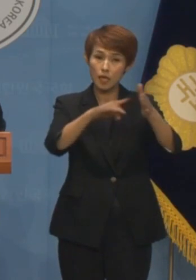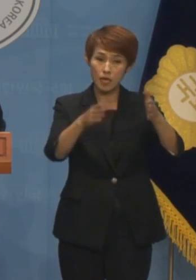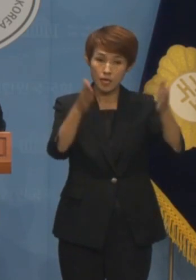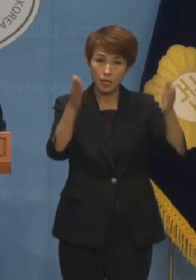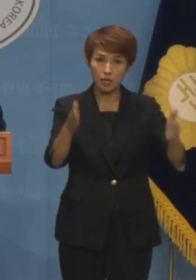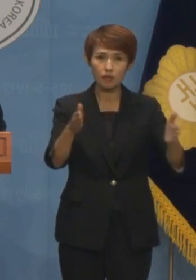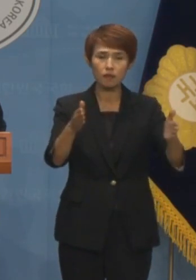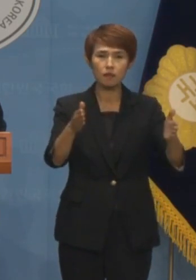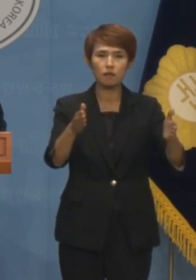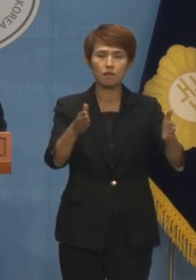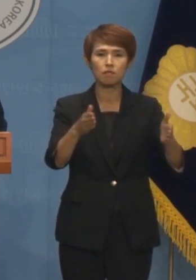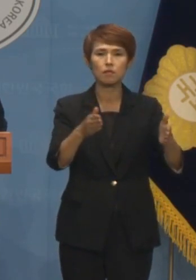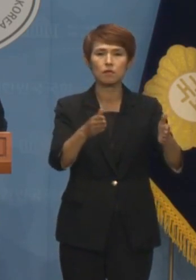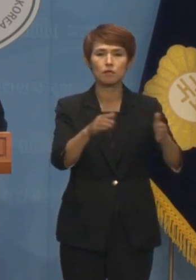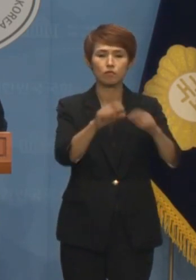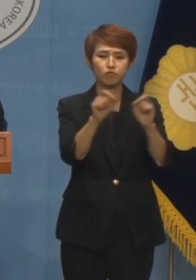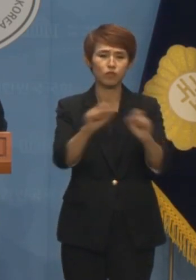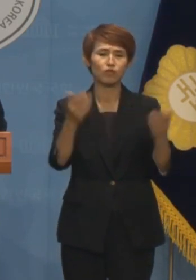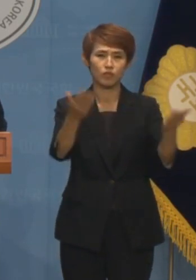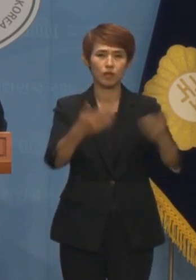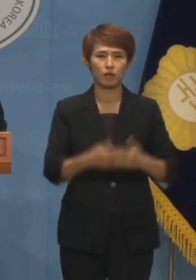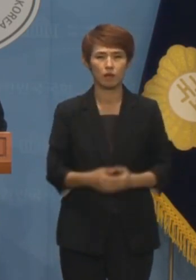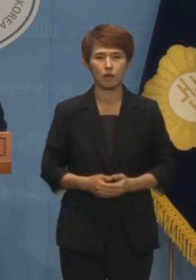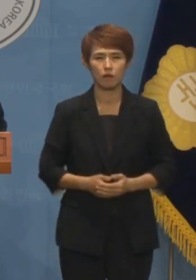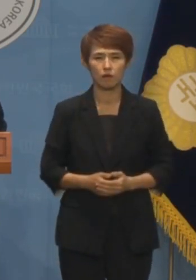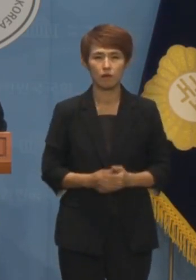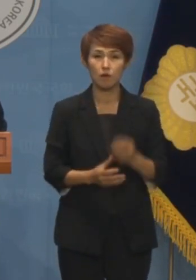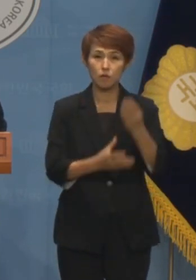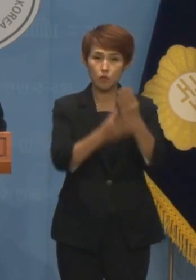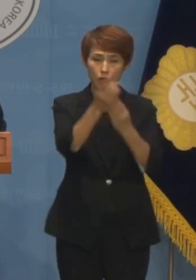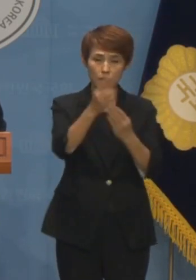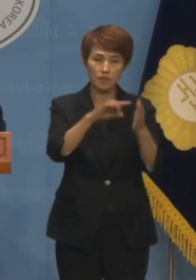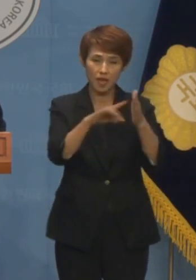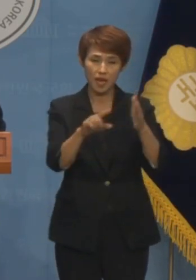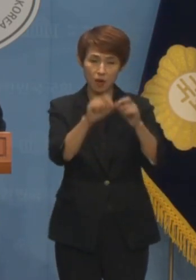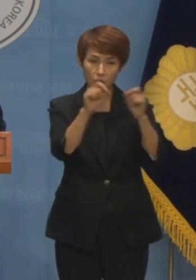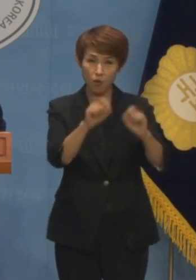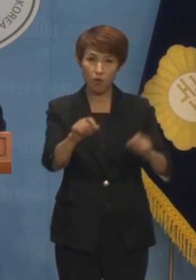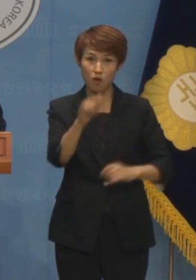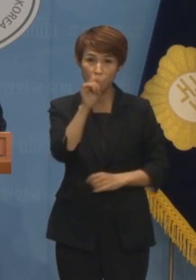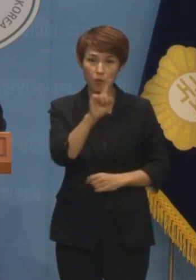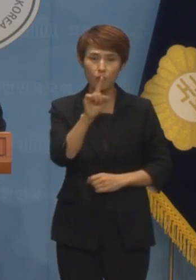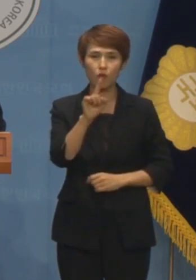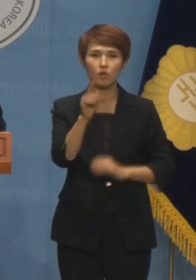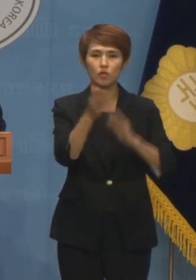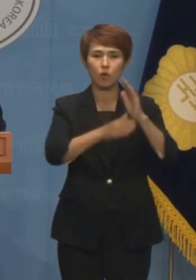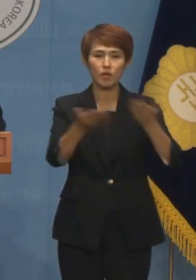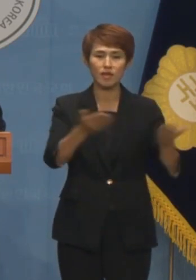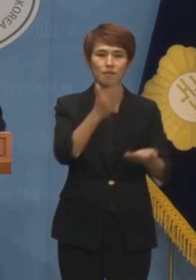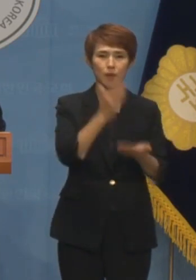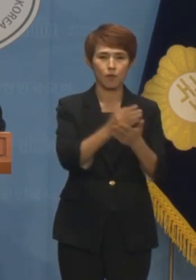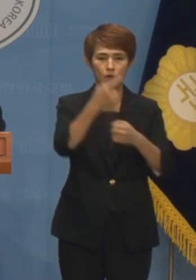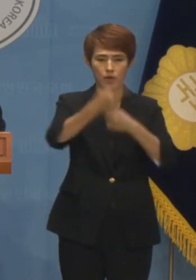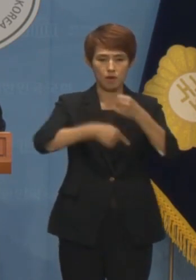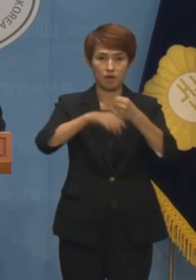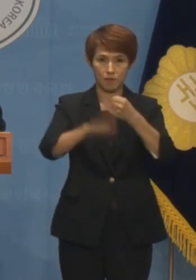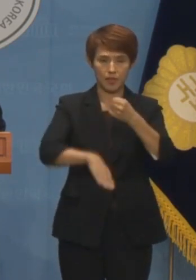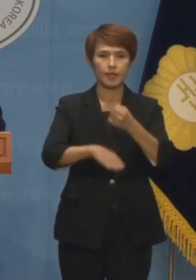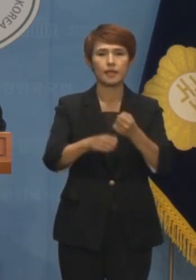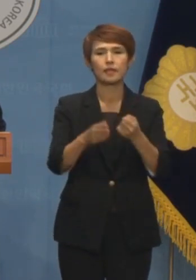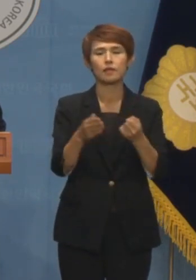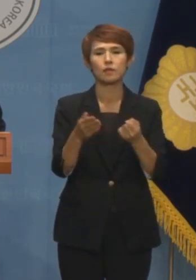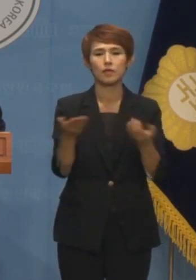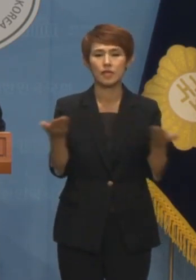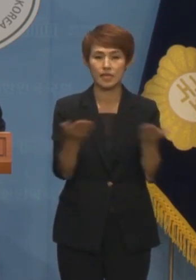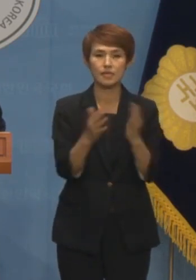기간을 유예하겠다고 합니다. 통합고용세 공제는 정규직이 아니라 1년 미만 기간제와